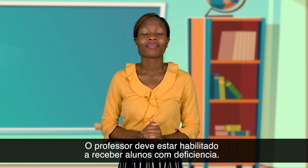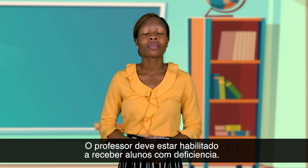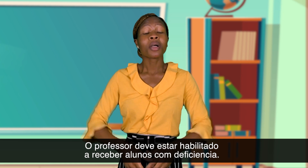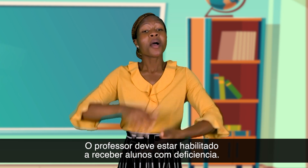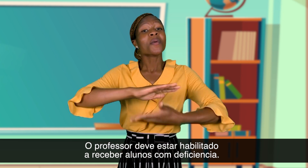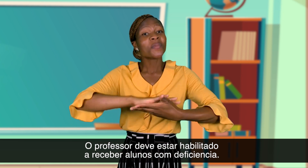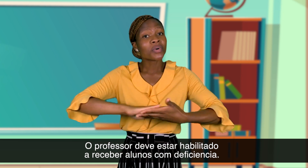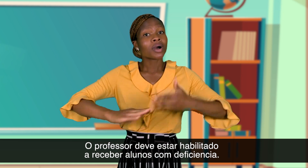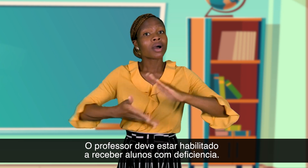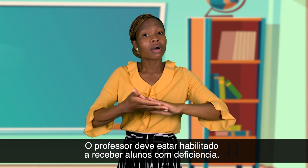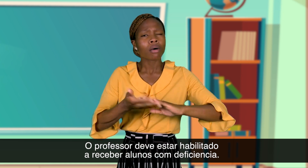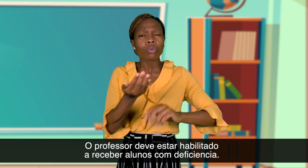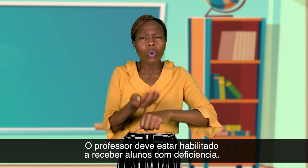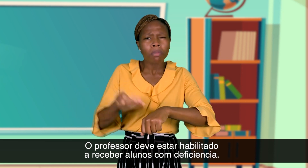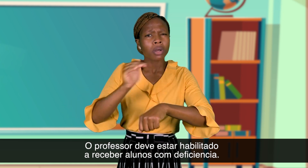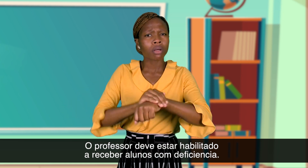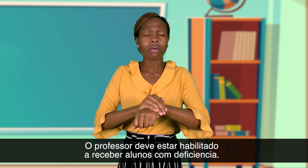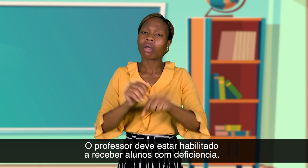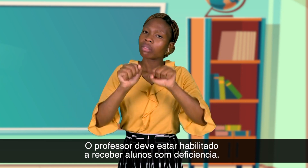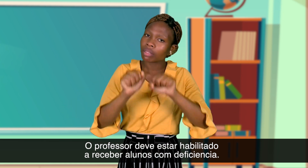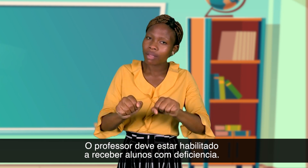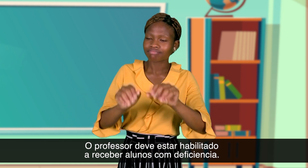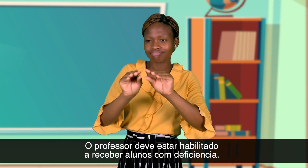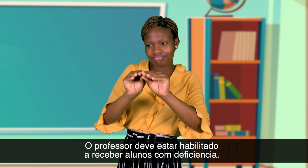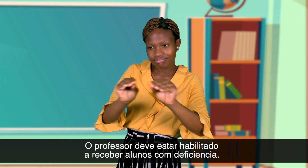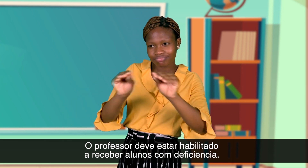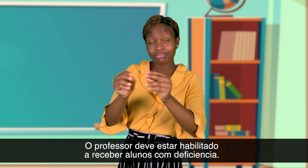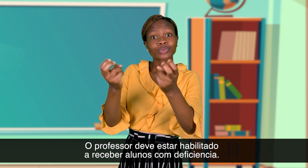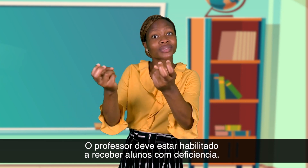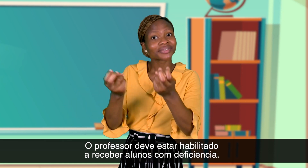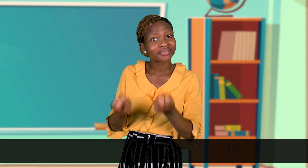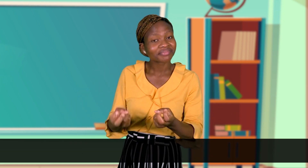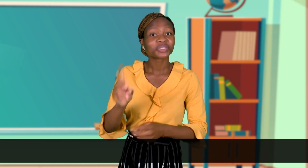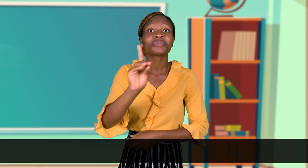O professor deve estar habilitado a receber alunos com deficiência.